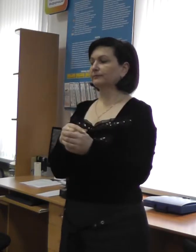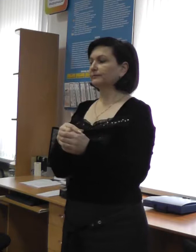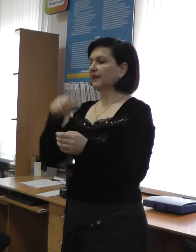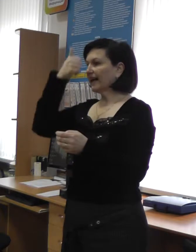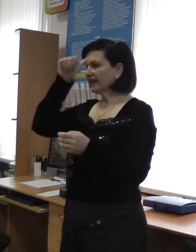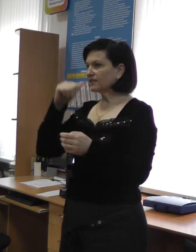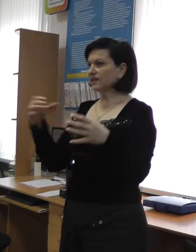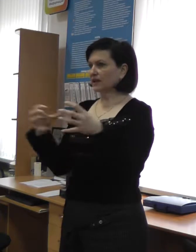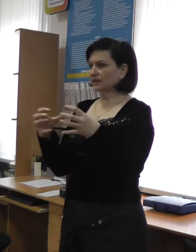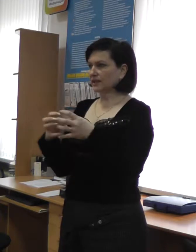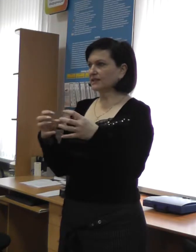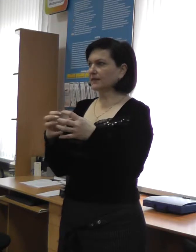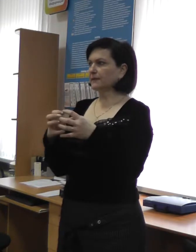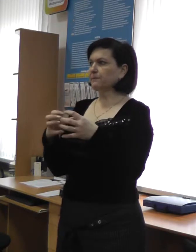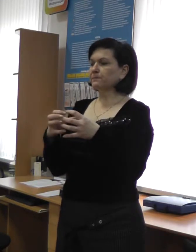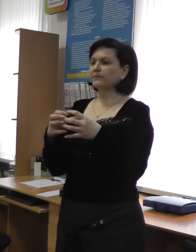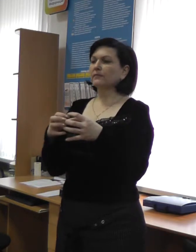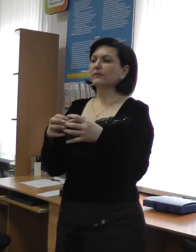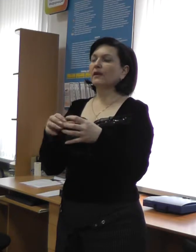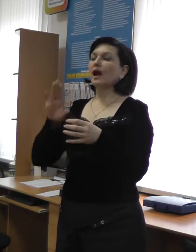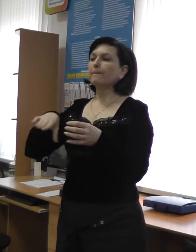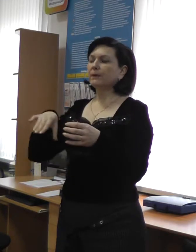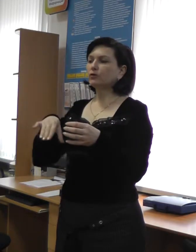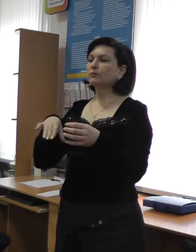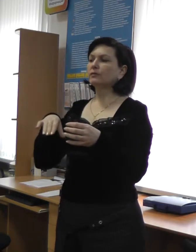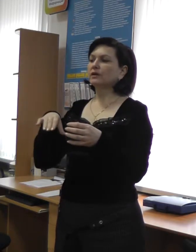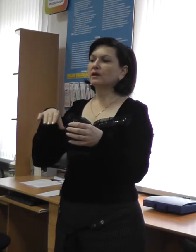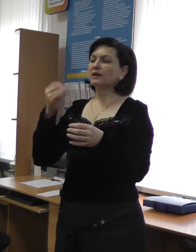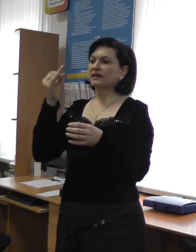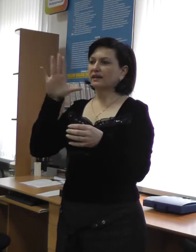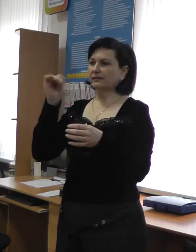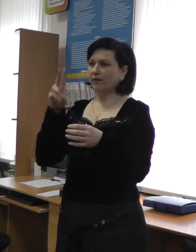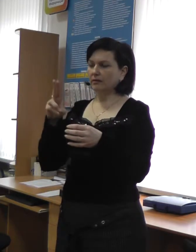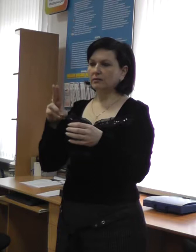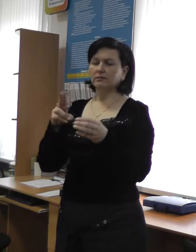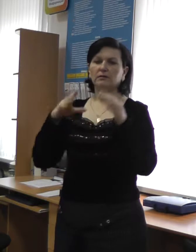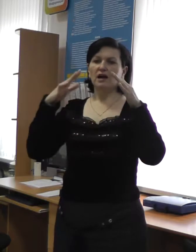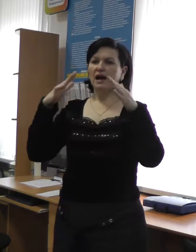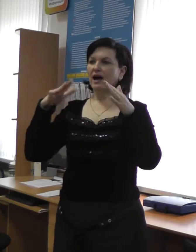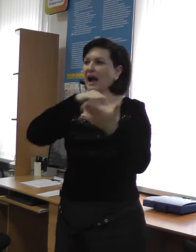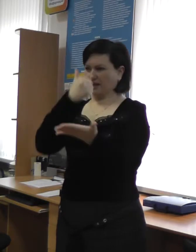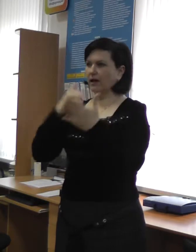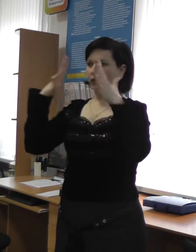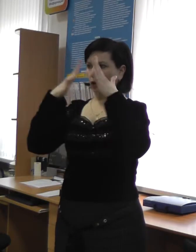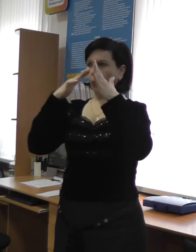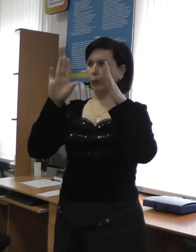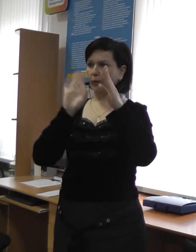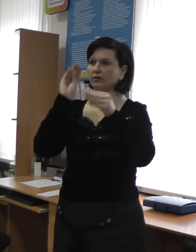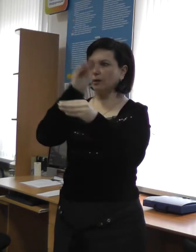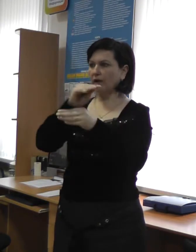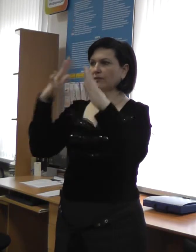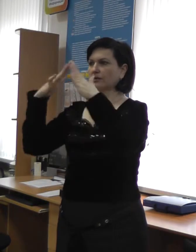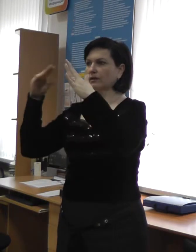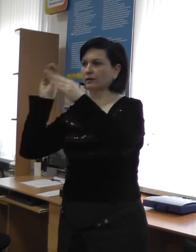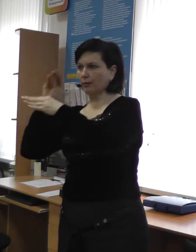греческая. На протяжении всех последующих лет Иван Григорьевич делал пристройки к главному дому, в том числе, как было принято